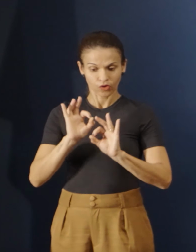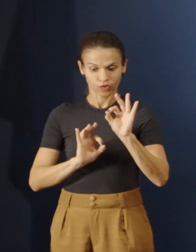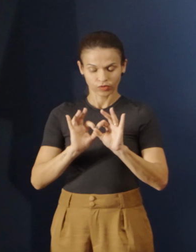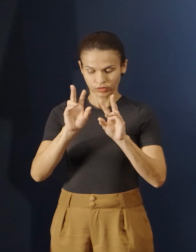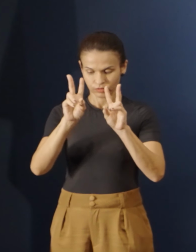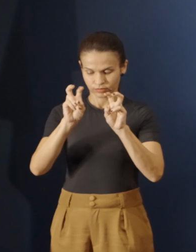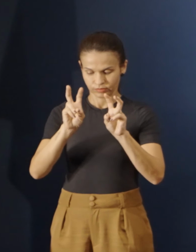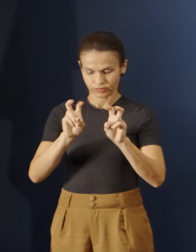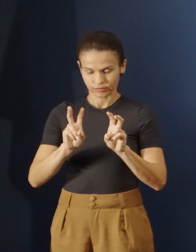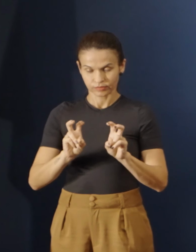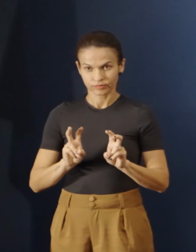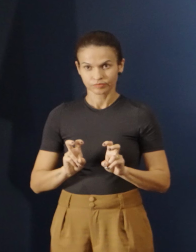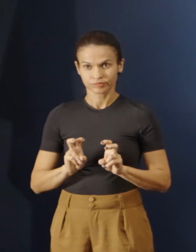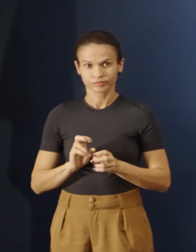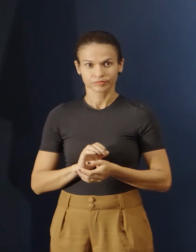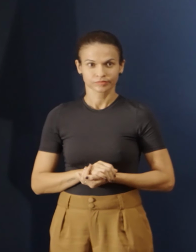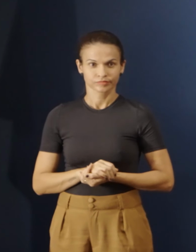Tematicamente, né?